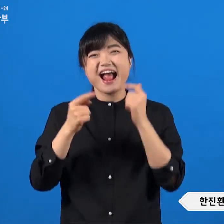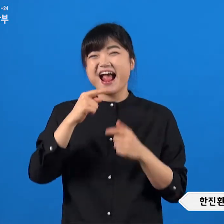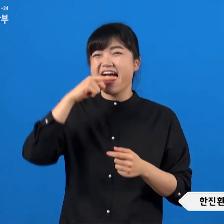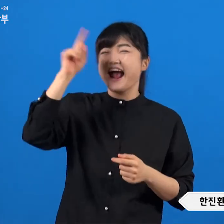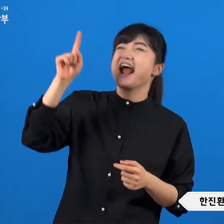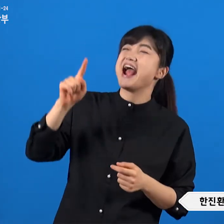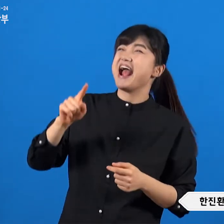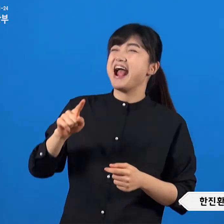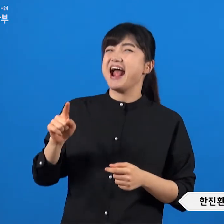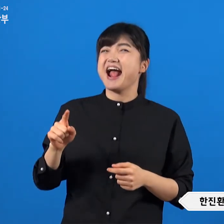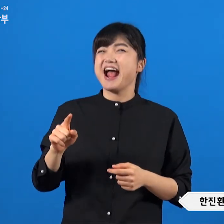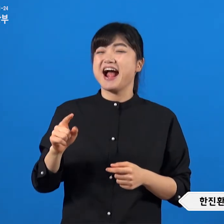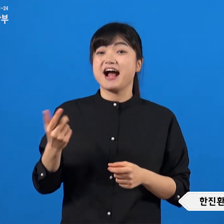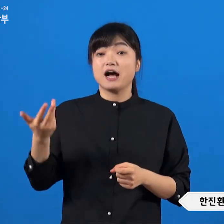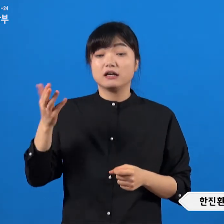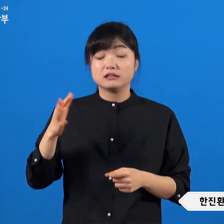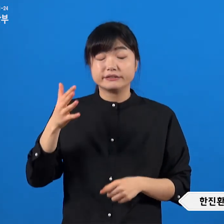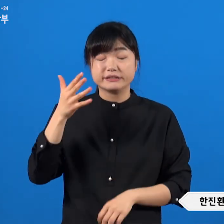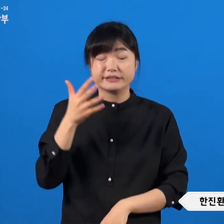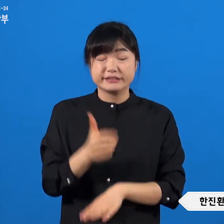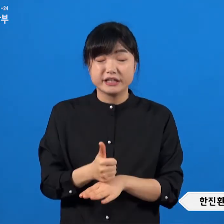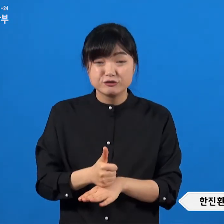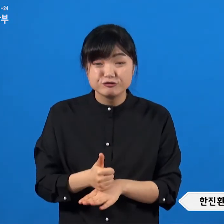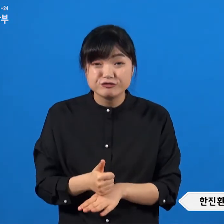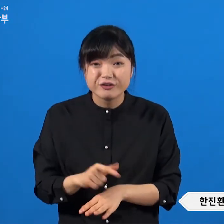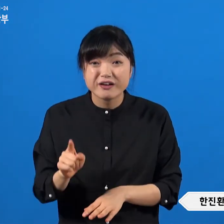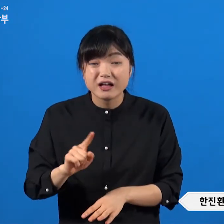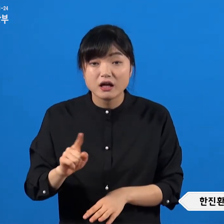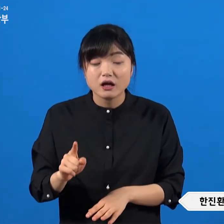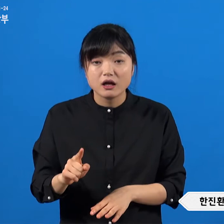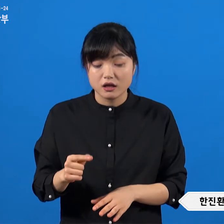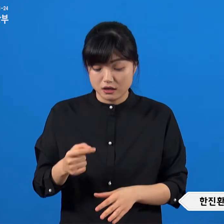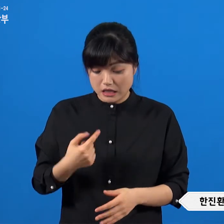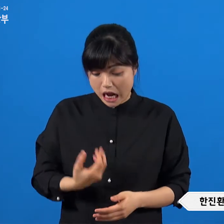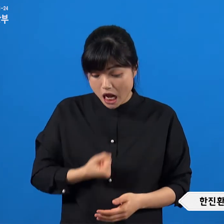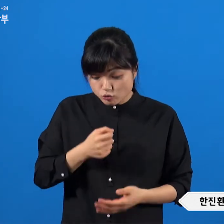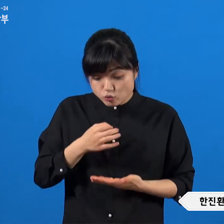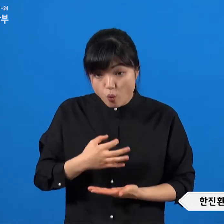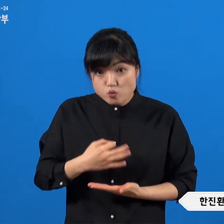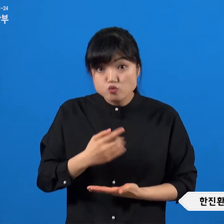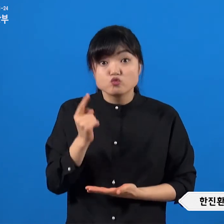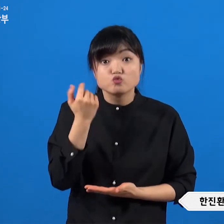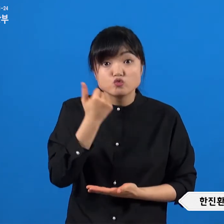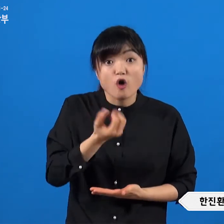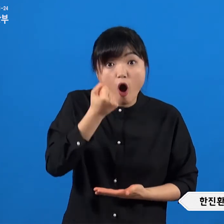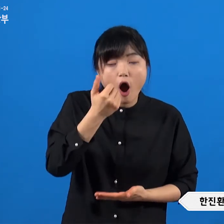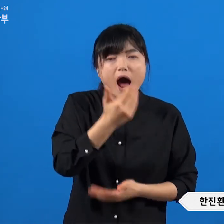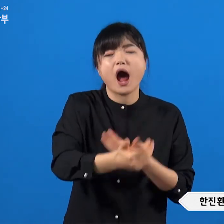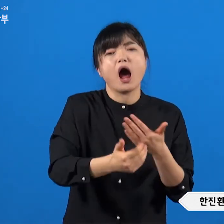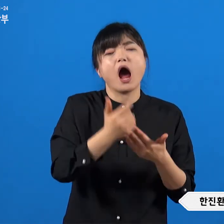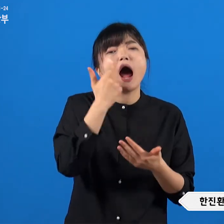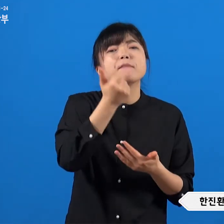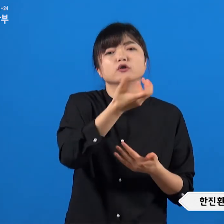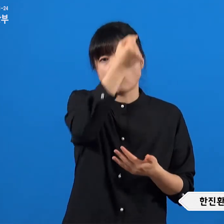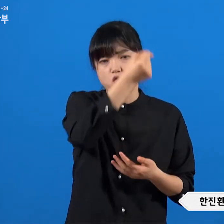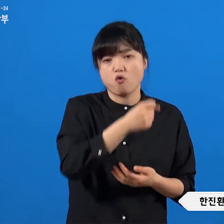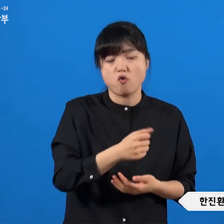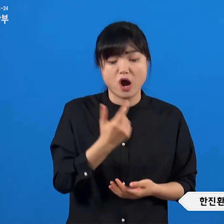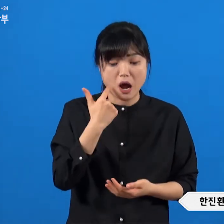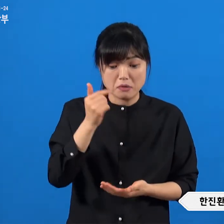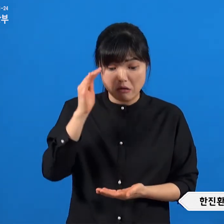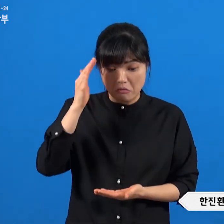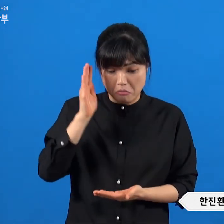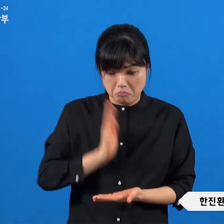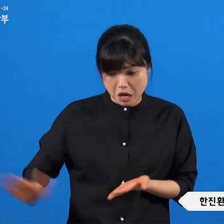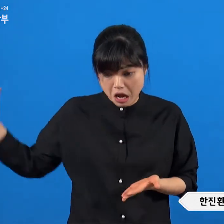떠들어도 자기가 가지고 살고 있는 것은 다 아버지가 주신 것이었어요. 아버지 것 떨어지면